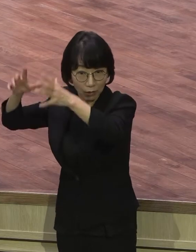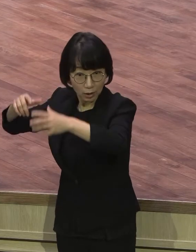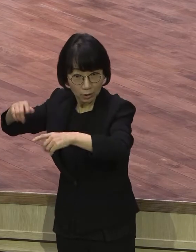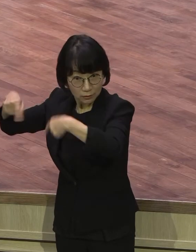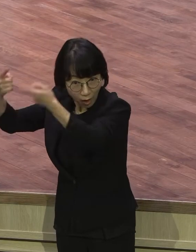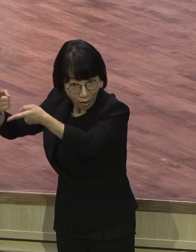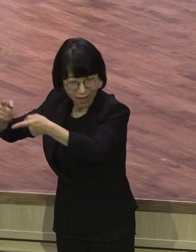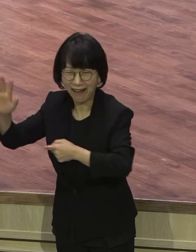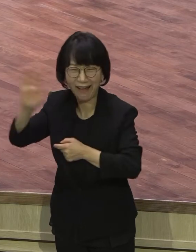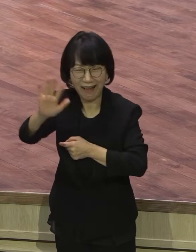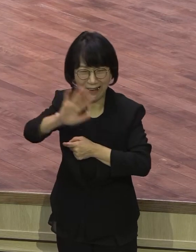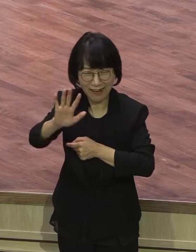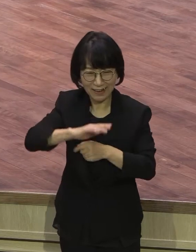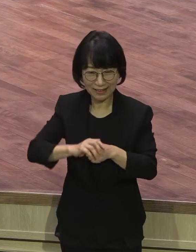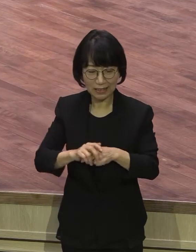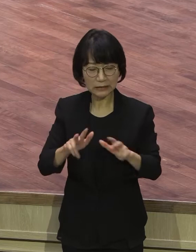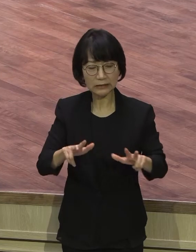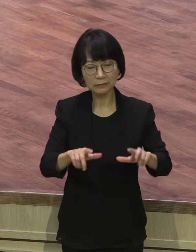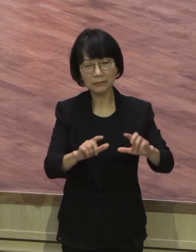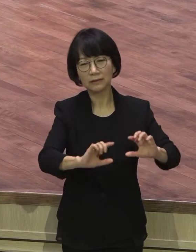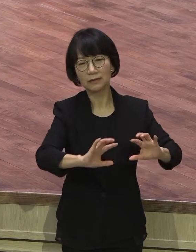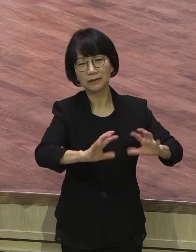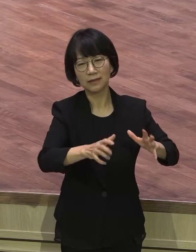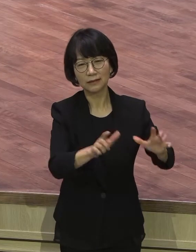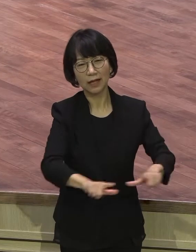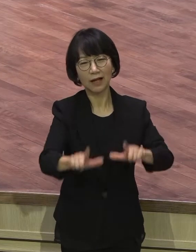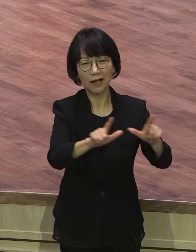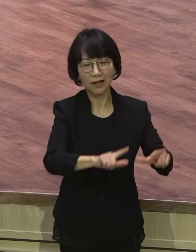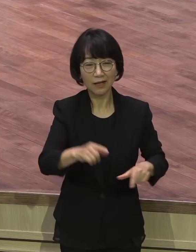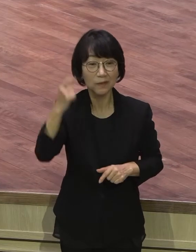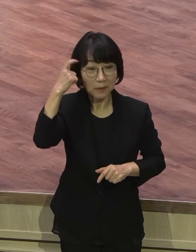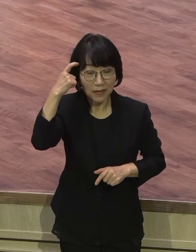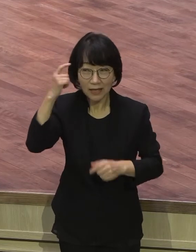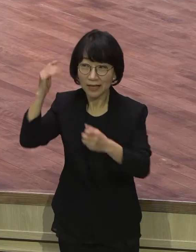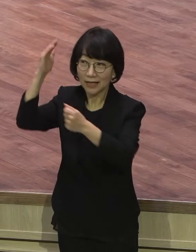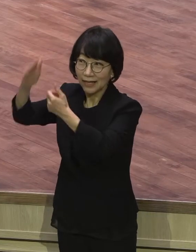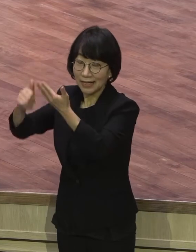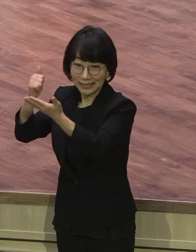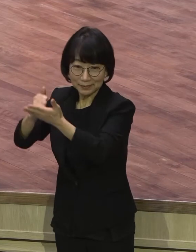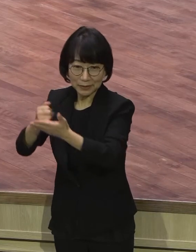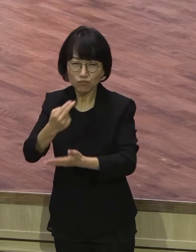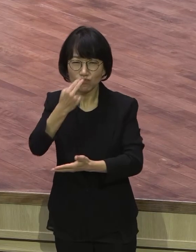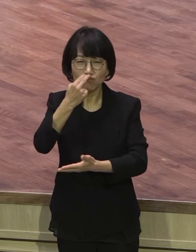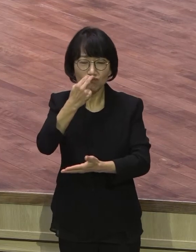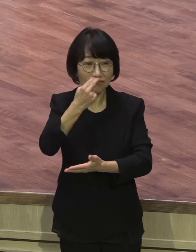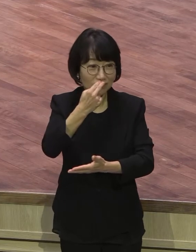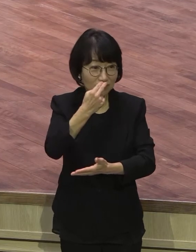가면 좋은데 이 땅에 살아야 돼. 살도록 하나님께서 각자 수명이 다 있어.